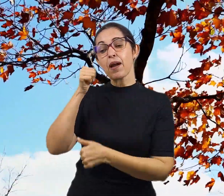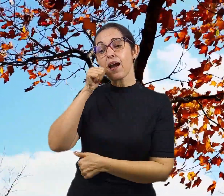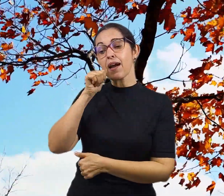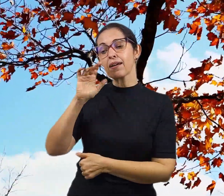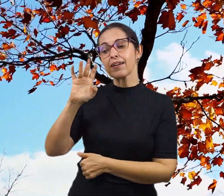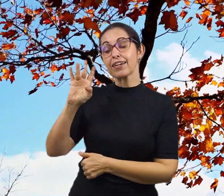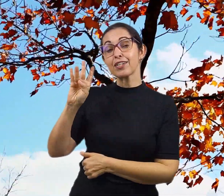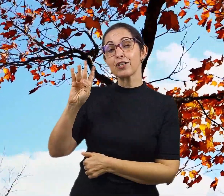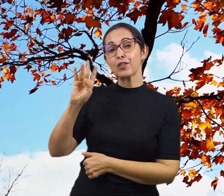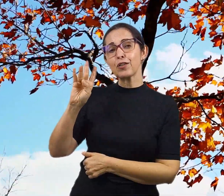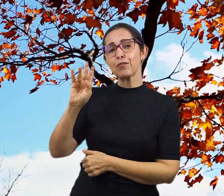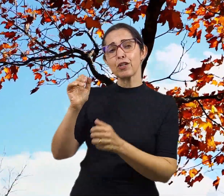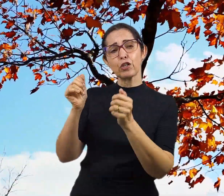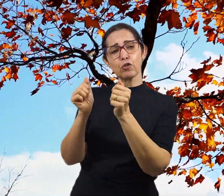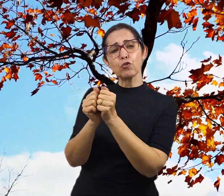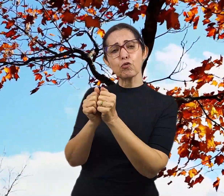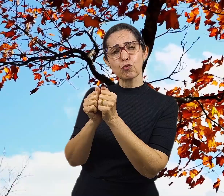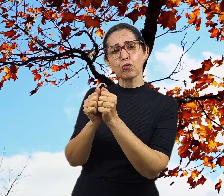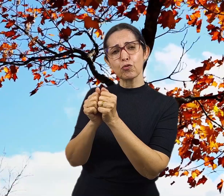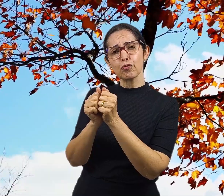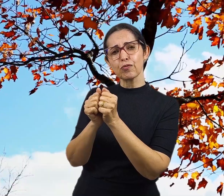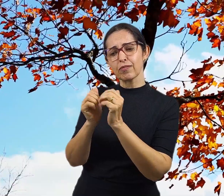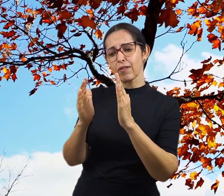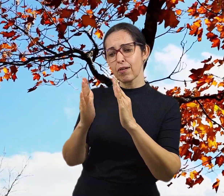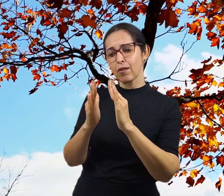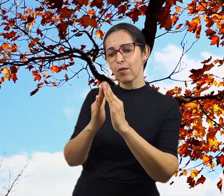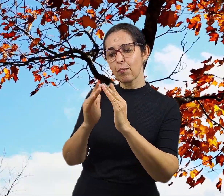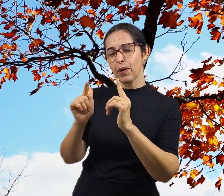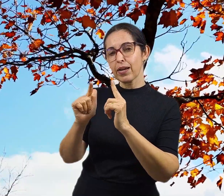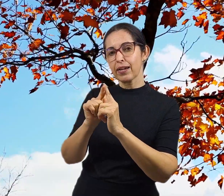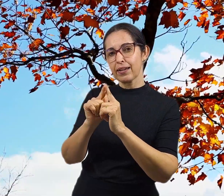subir com a igreja para se encontrar com o noivo na eternidade.